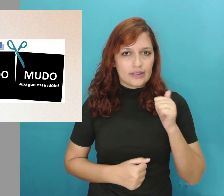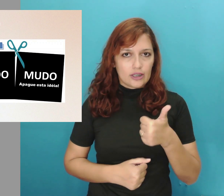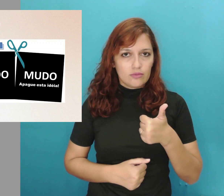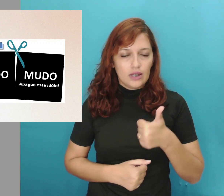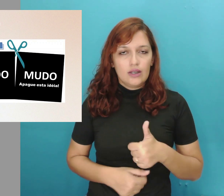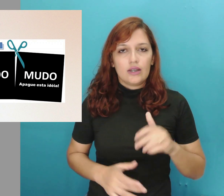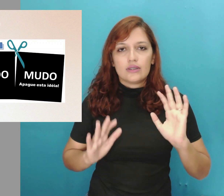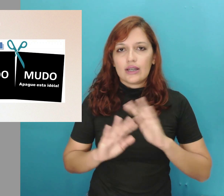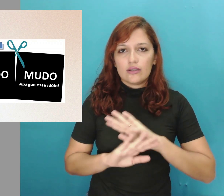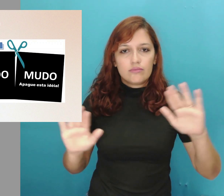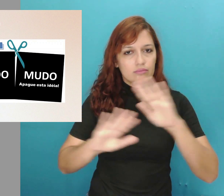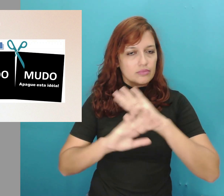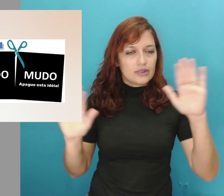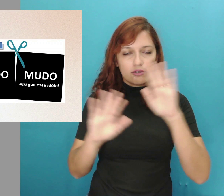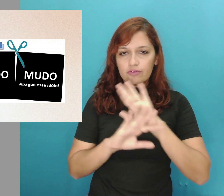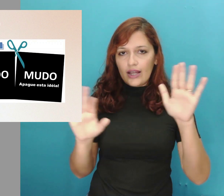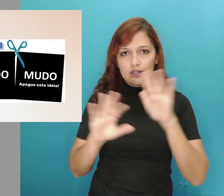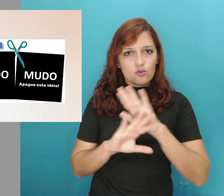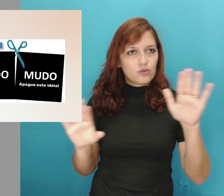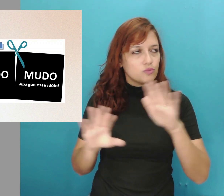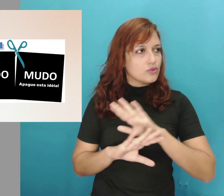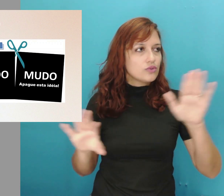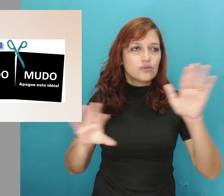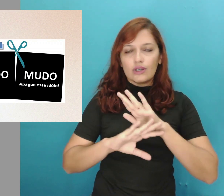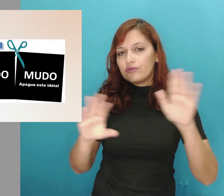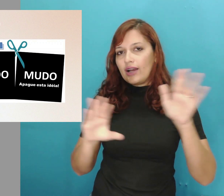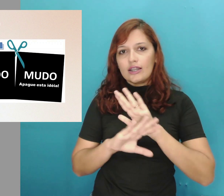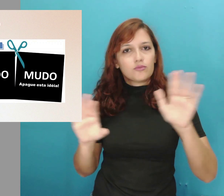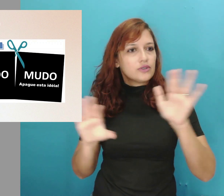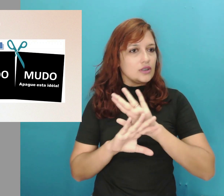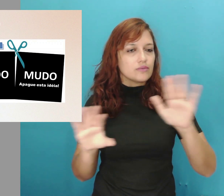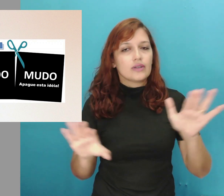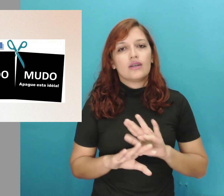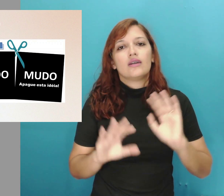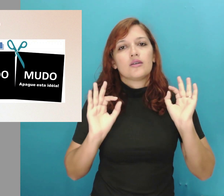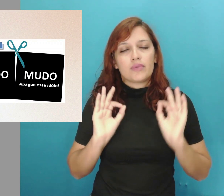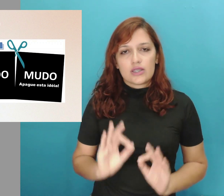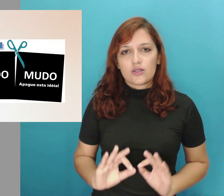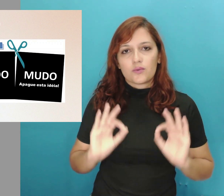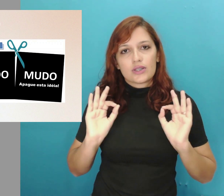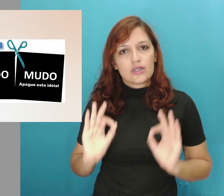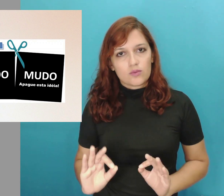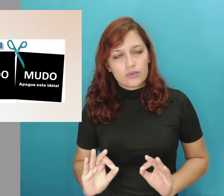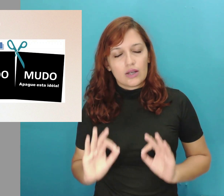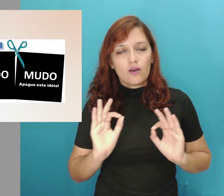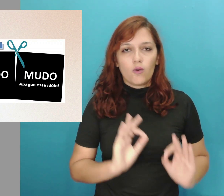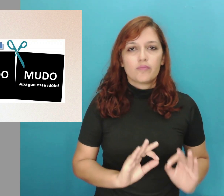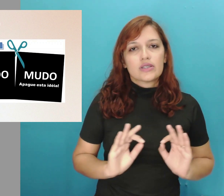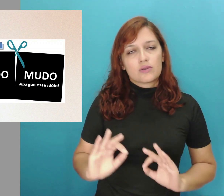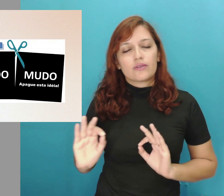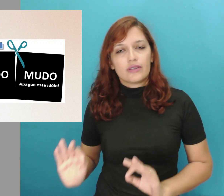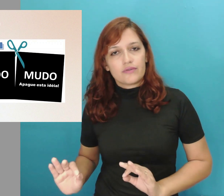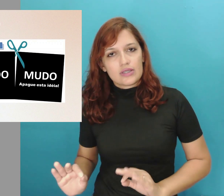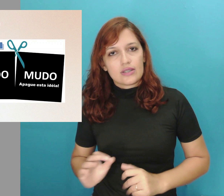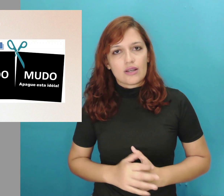entendeu? Então, não fala surdo-mudo, não fala mudinho. Pessoa surda ou pessoa com deficiência